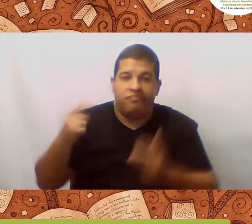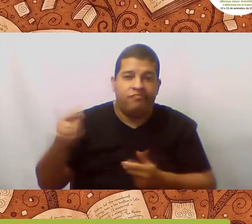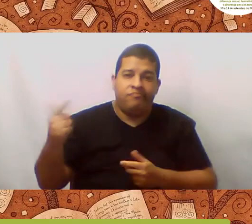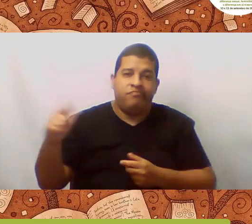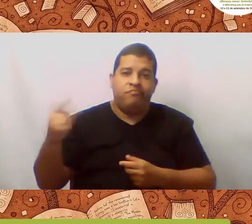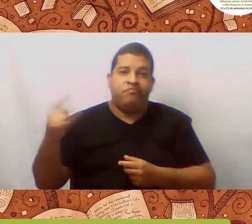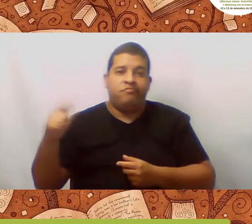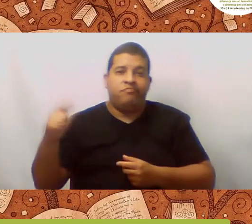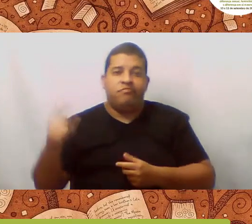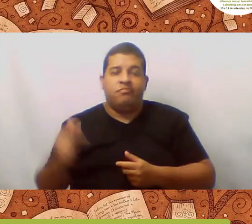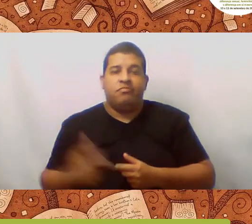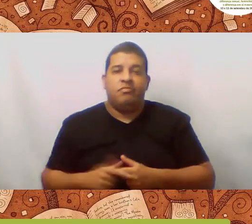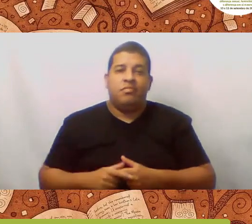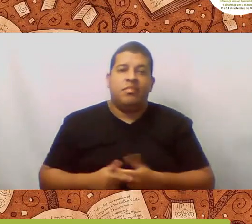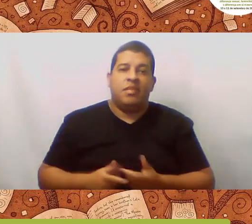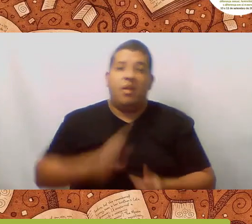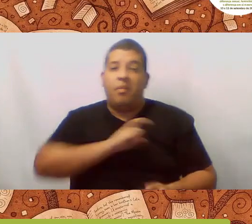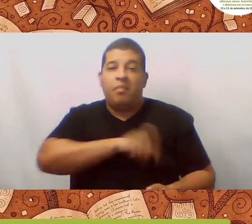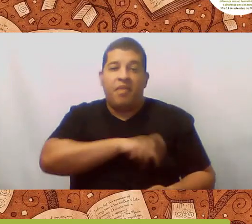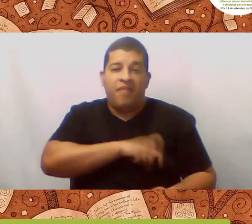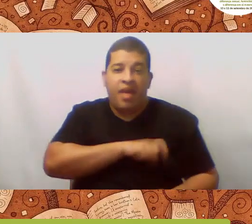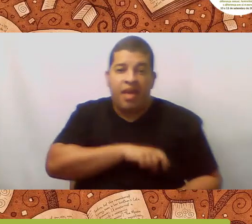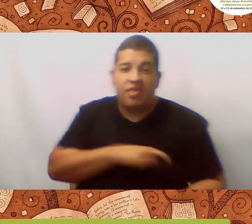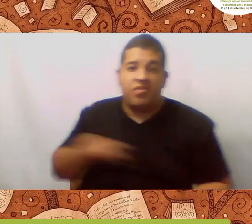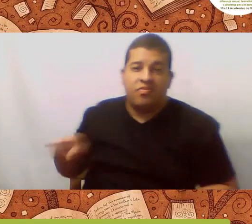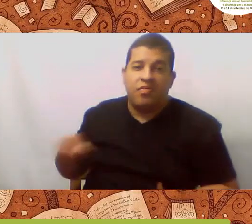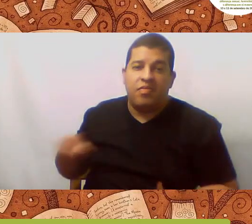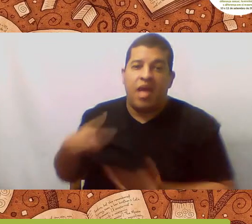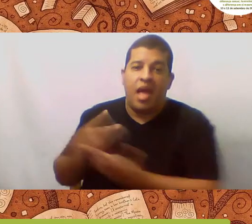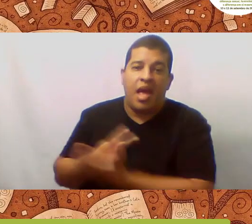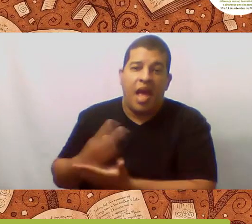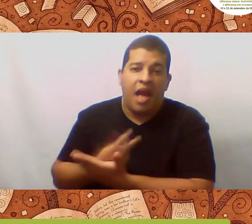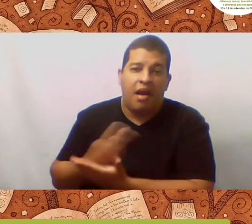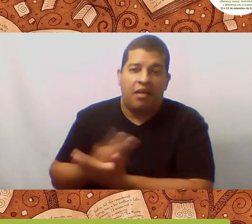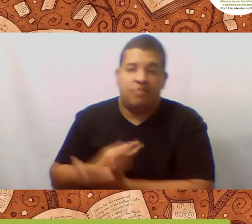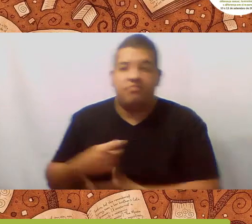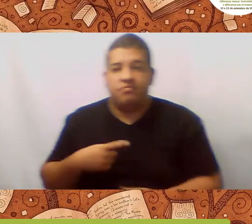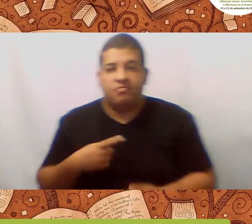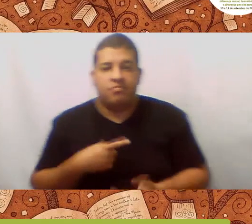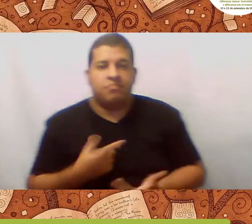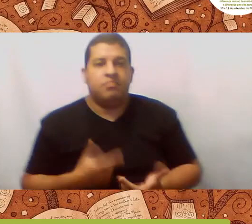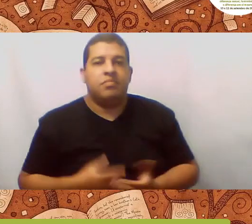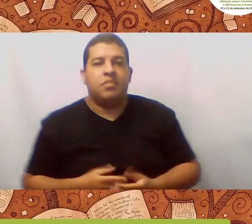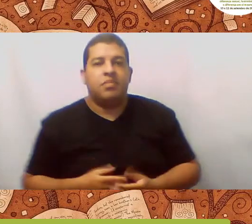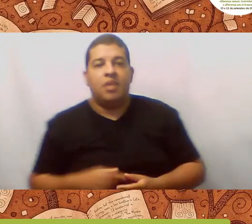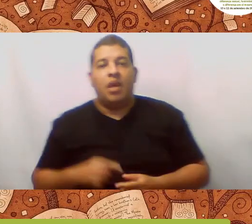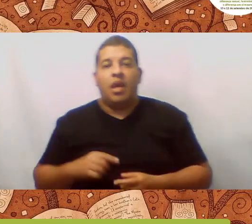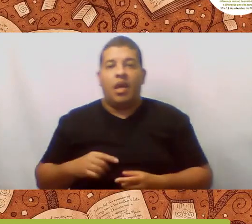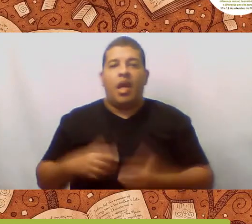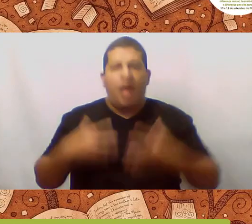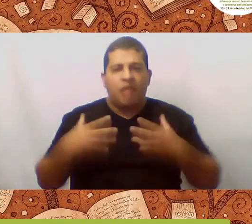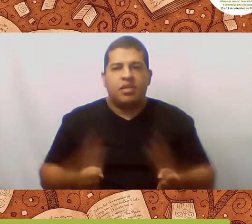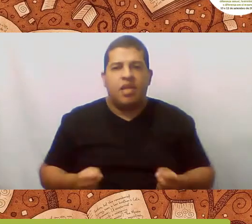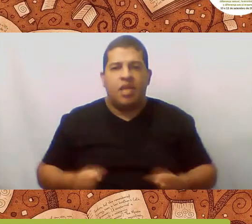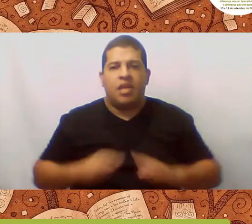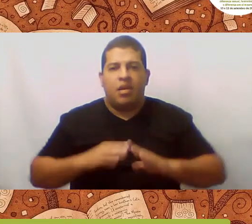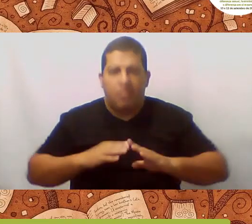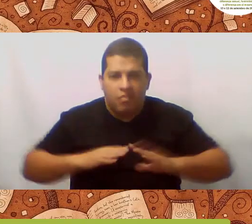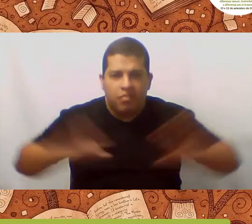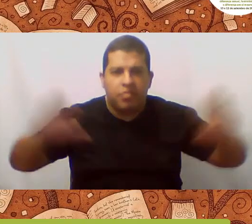serem considerados perversos, né, eles saíram do armário e passaram a